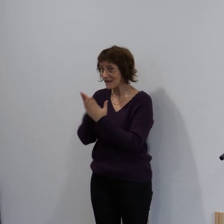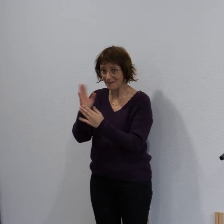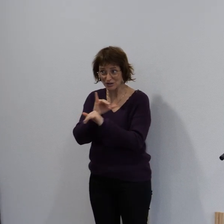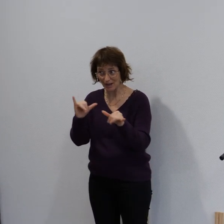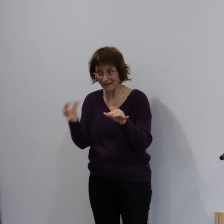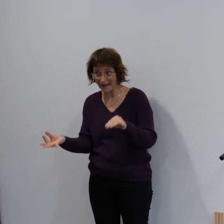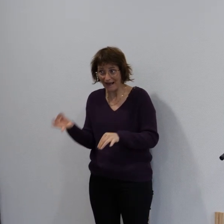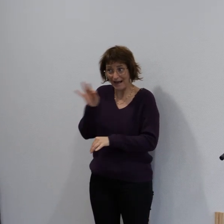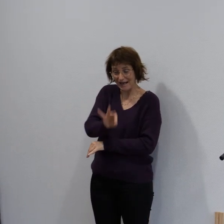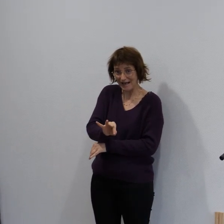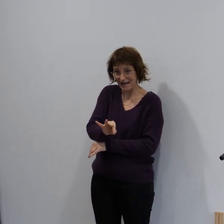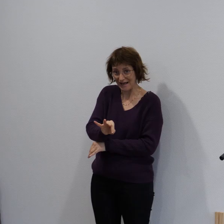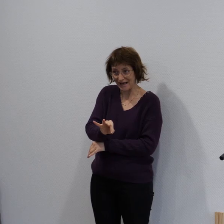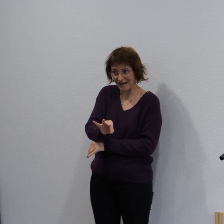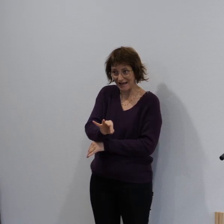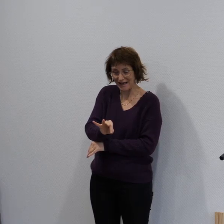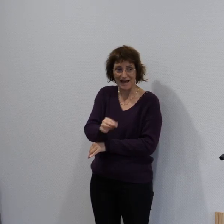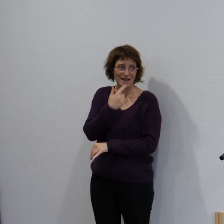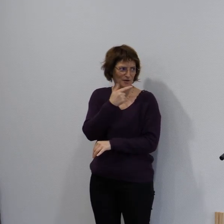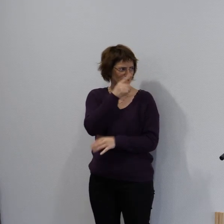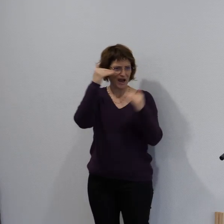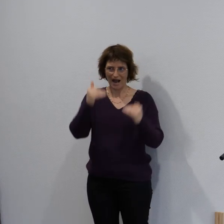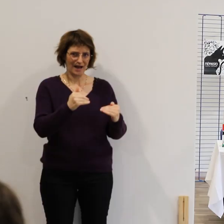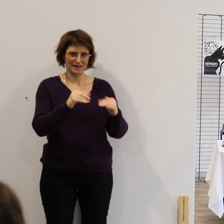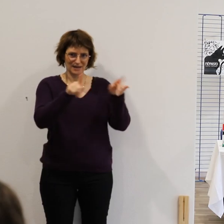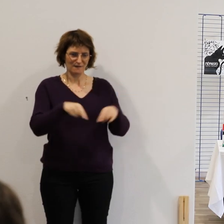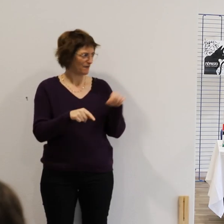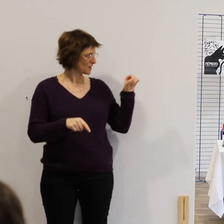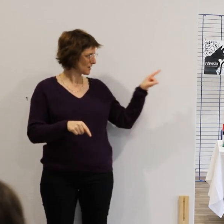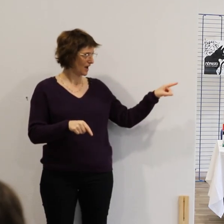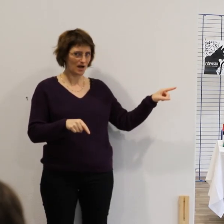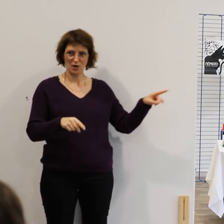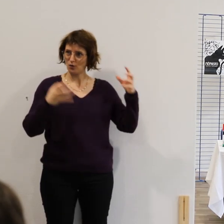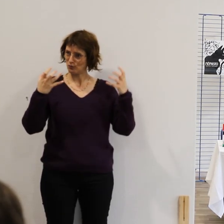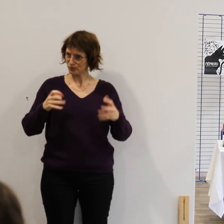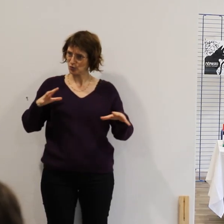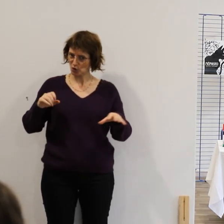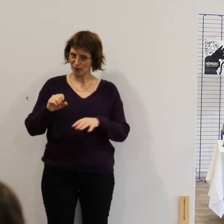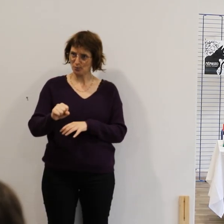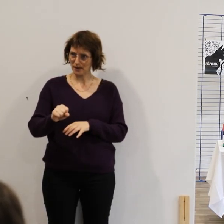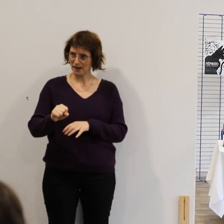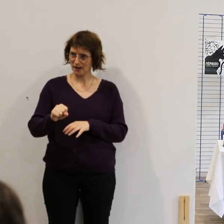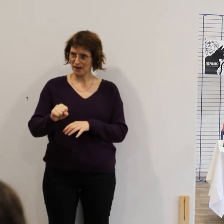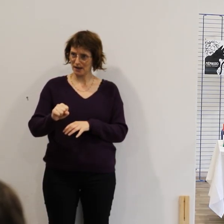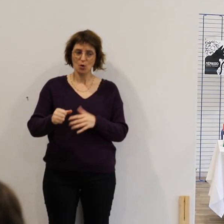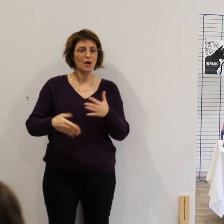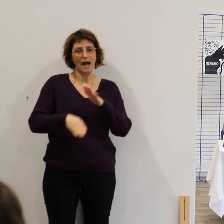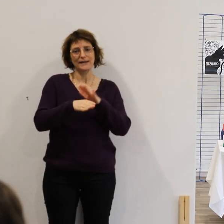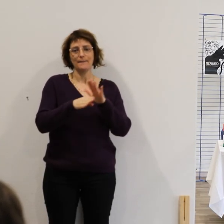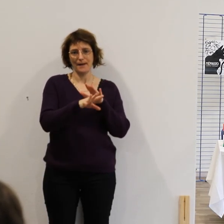Celle d'après? Ah oui, d'après. Ça. Vous vous êtes arrêté à cette page-là. Oui. Je peux reprendre le texte là, à partir de là?